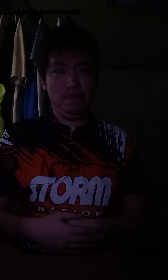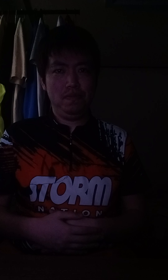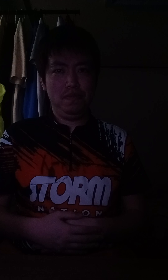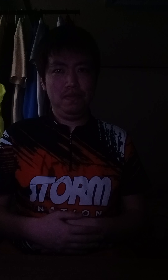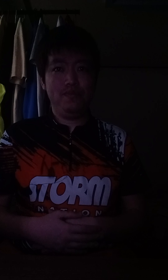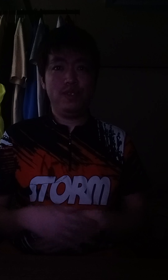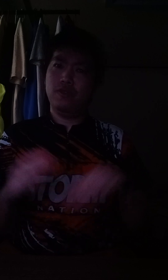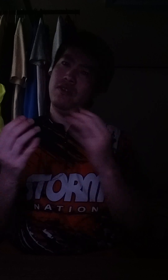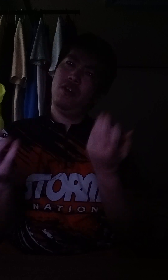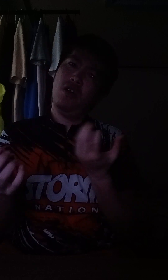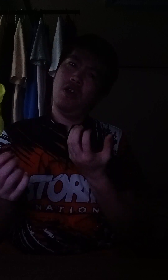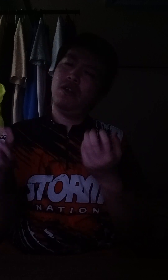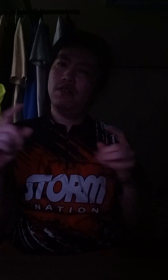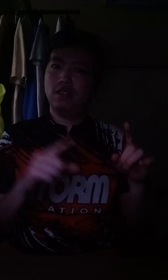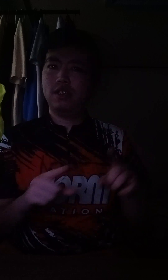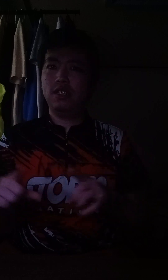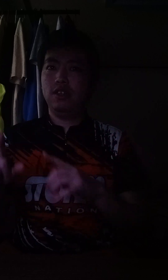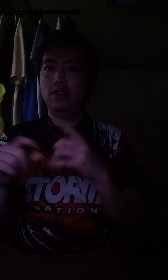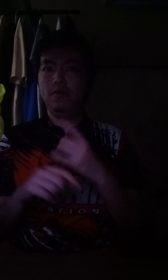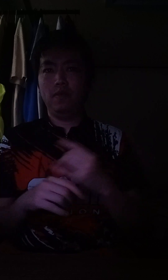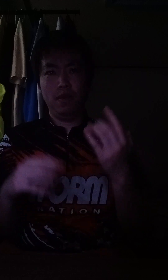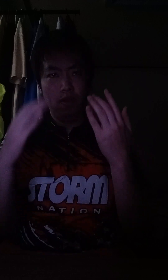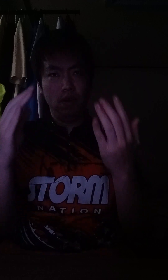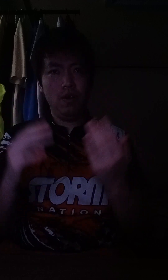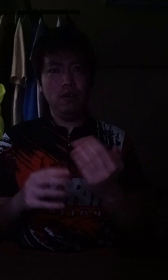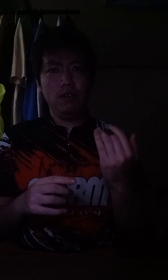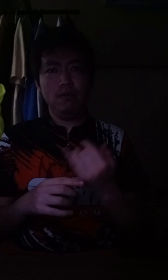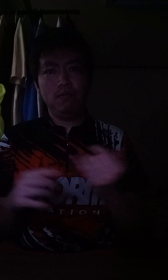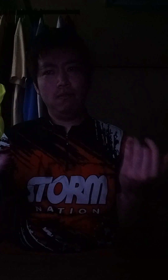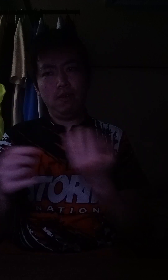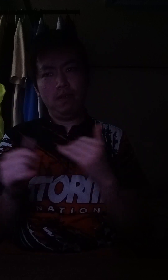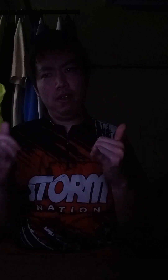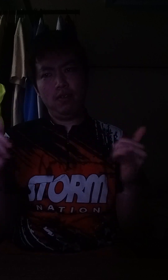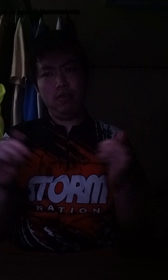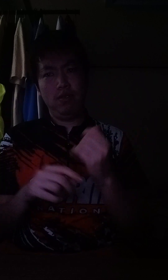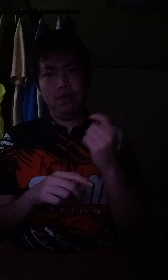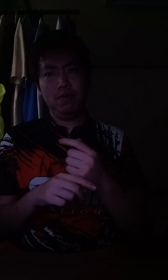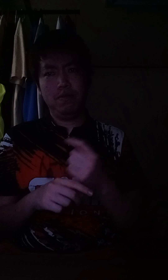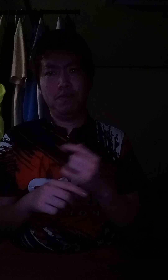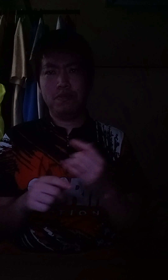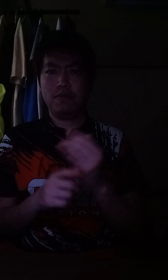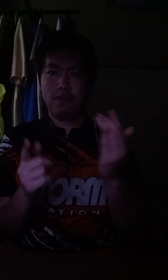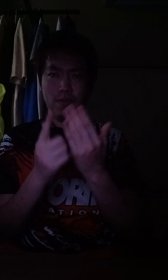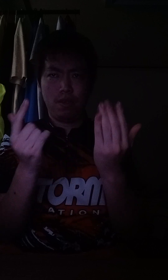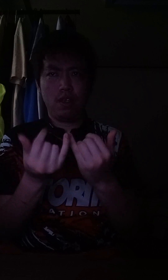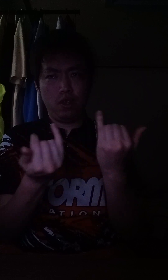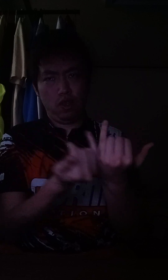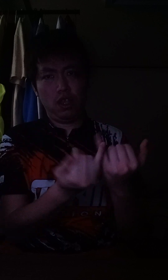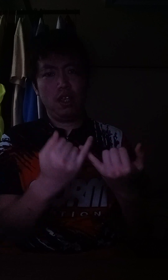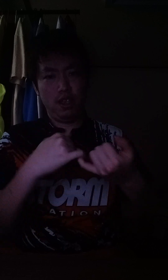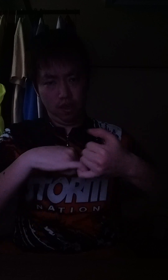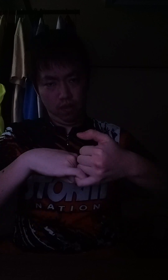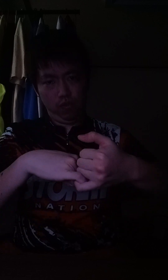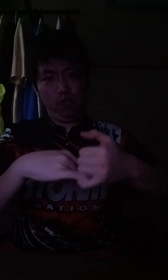언제 어떻게 아플지 모르는 승현이를 보며 엄마 아빠가 할 수 있는 것은 그저 승현이의 곁을 지켜주는 것뿐입니다.